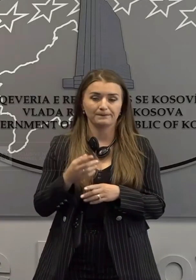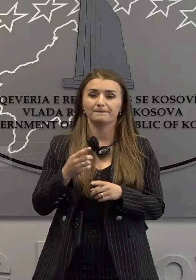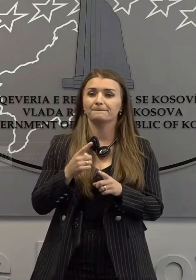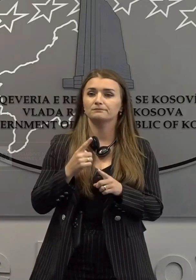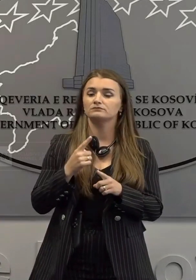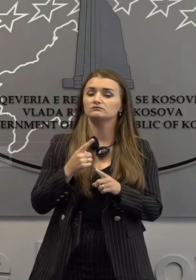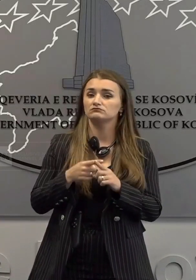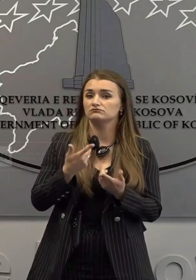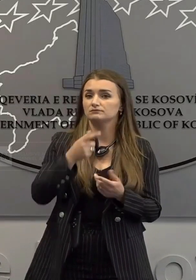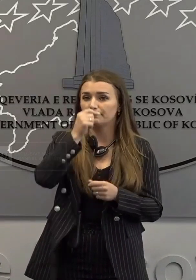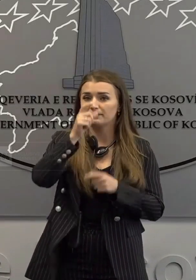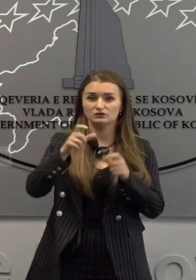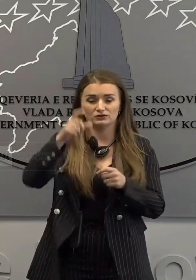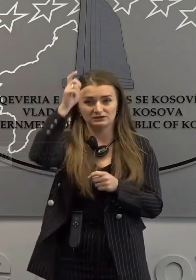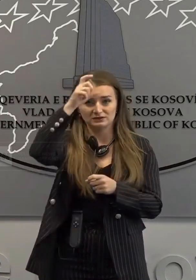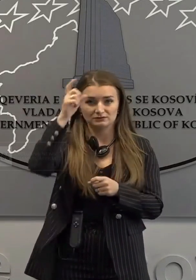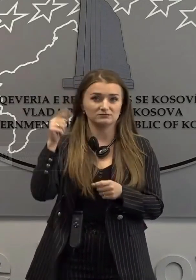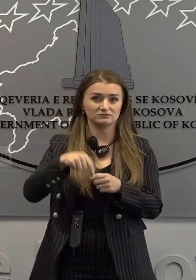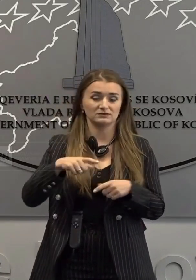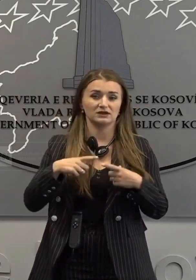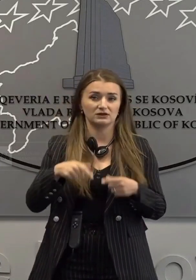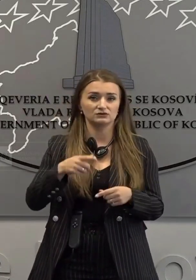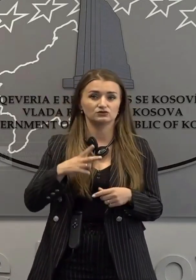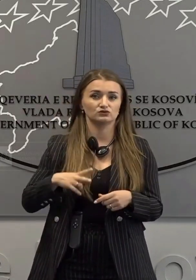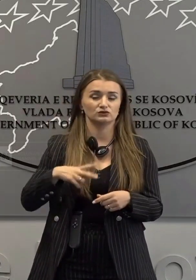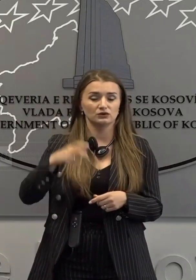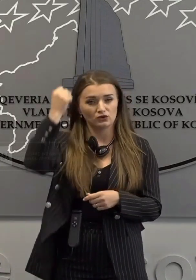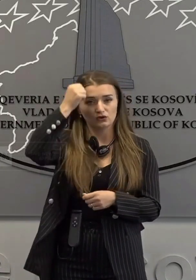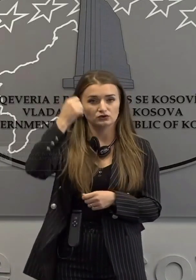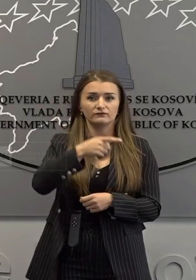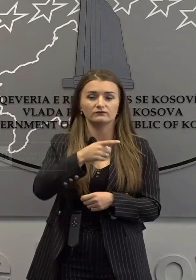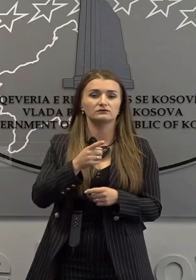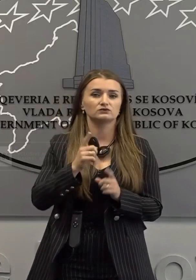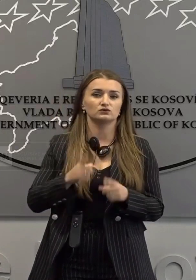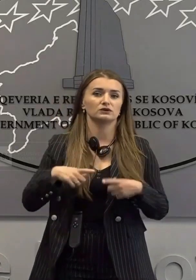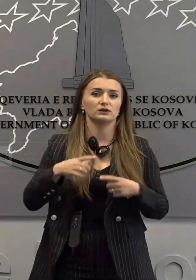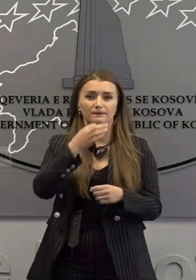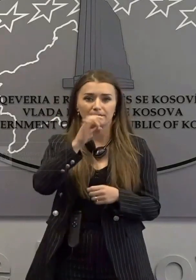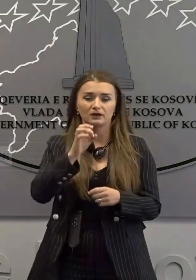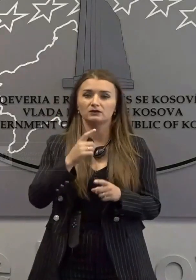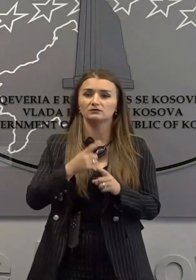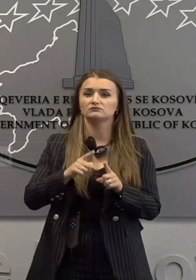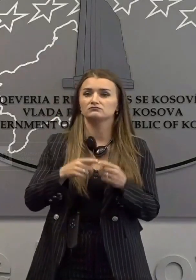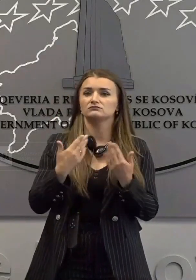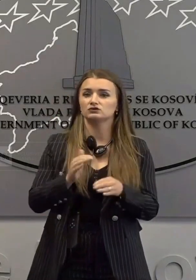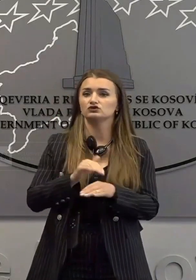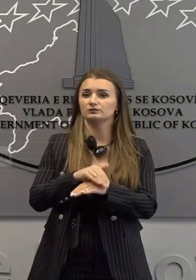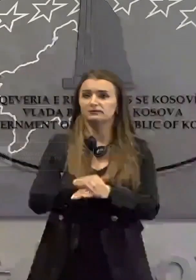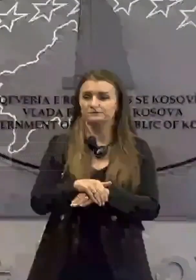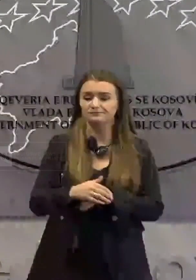që duan të jetojnë e duhet të jetojnë më mirë, gjithashtu duke ju shërbyer bashkëqytetarëve të